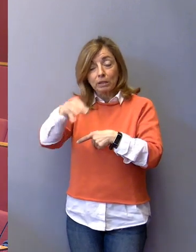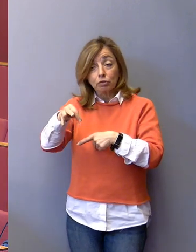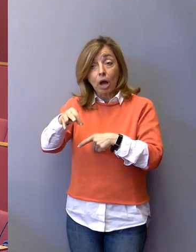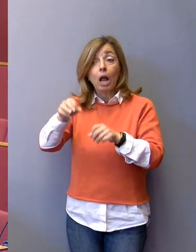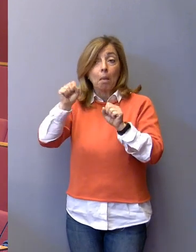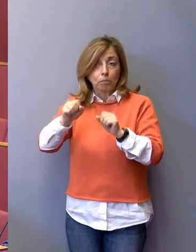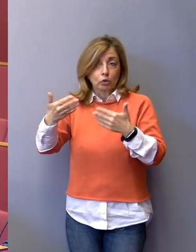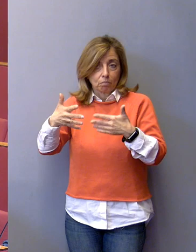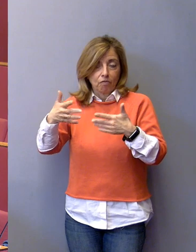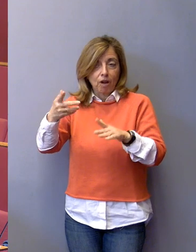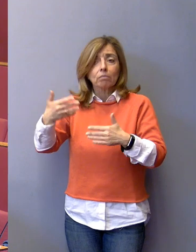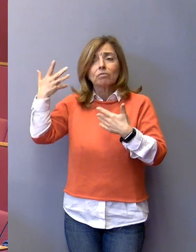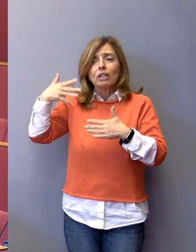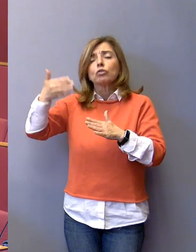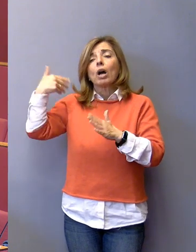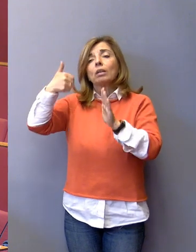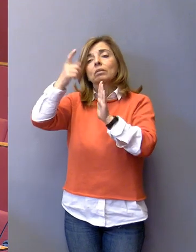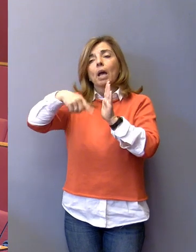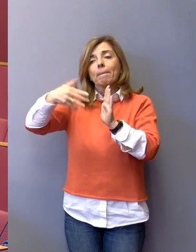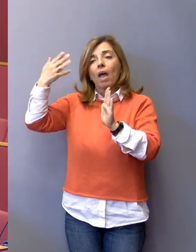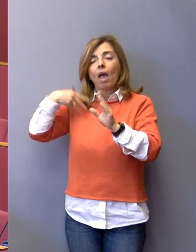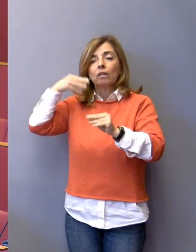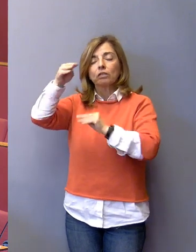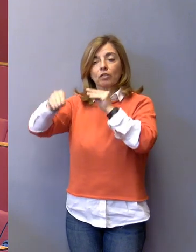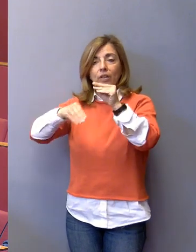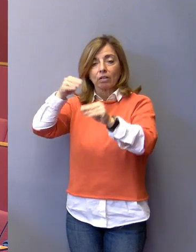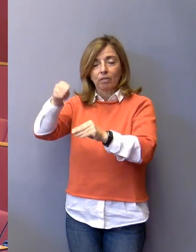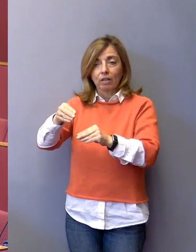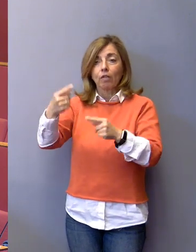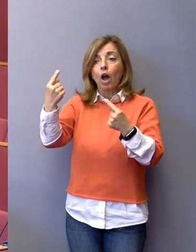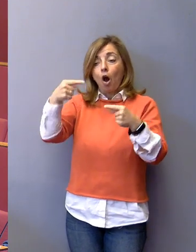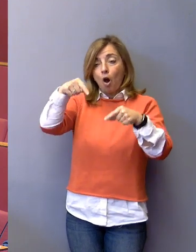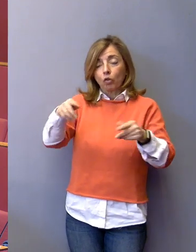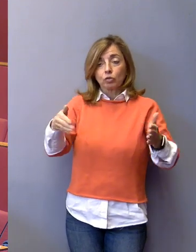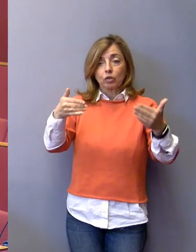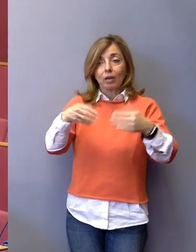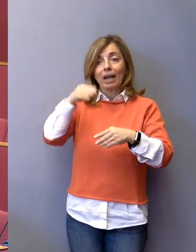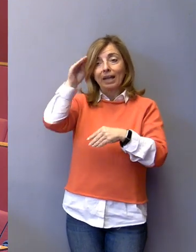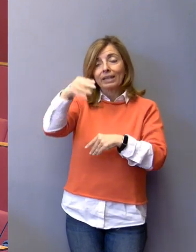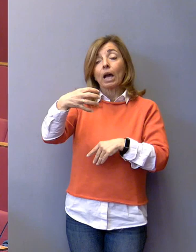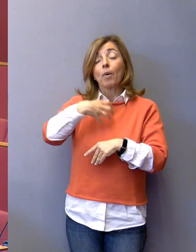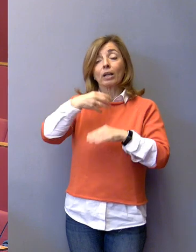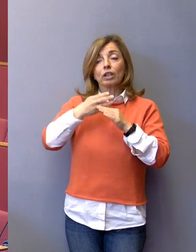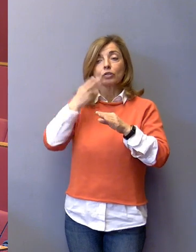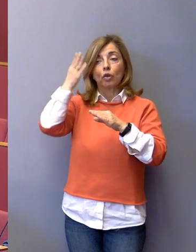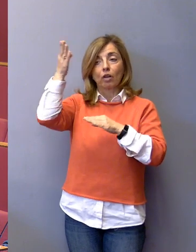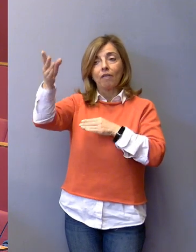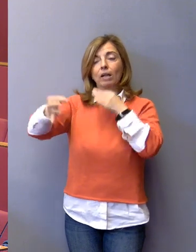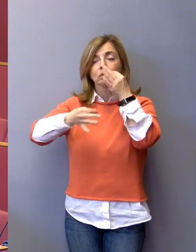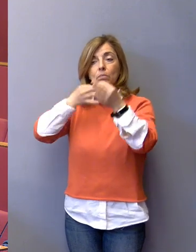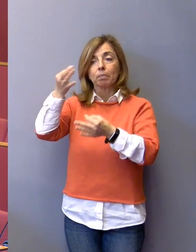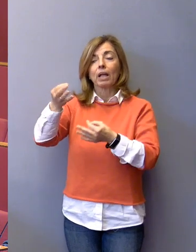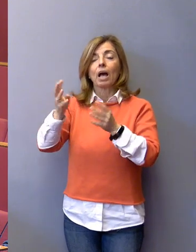oggi chiediamo in aula di darci un vincolo cioè minima che l'assessore vada hai esplicitare la posizione della giunta venga nella commissione